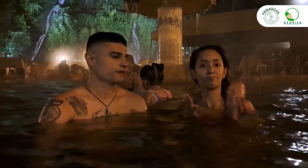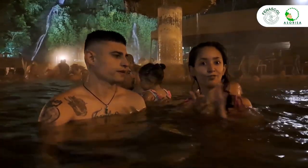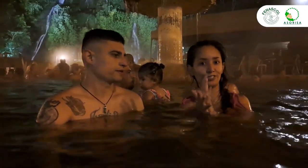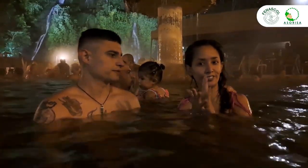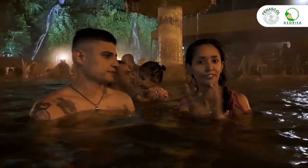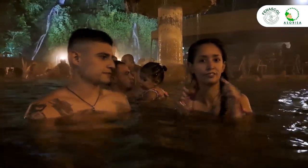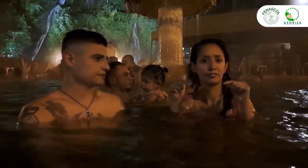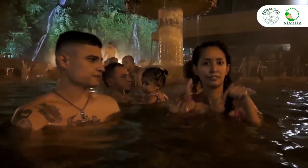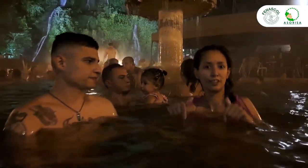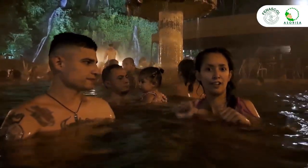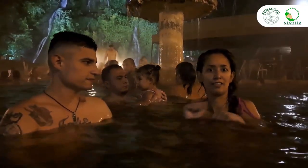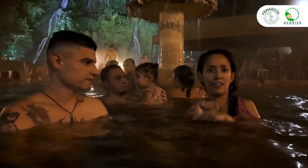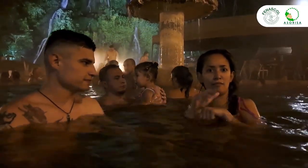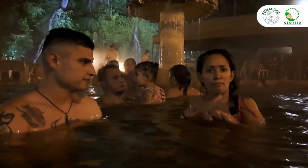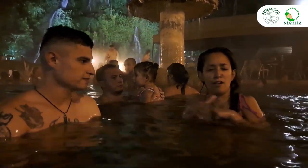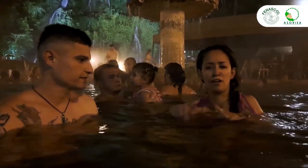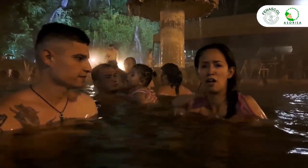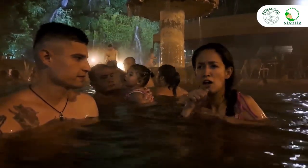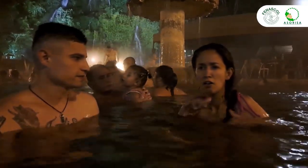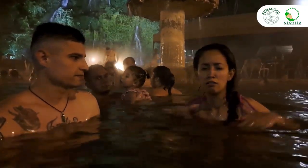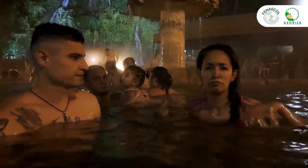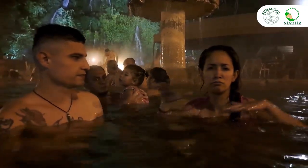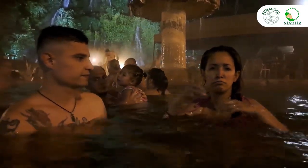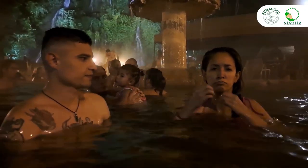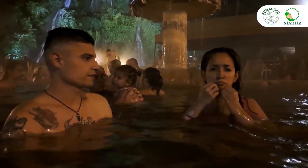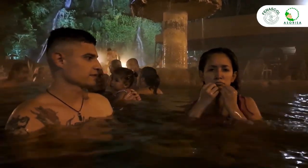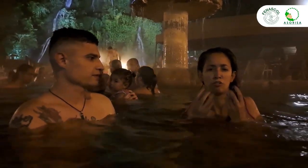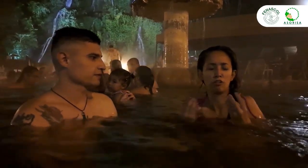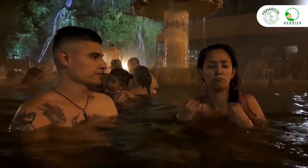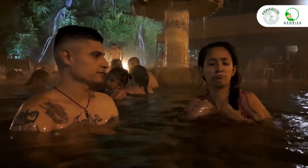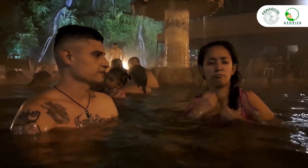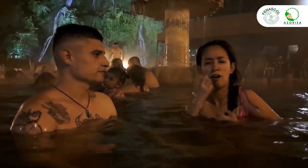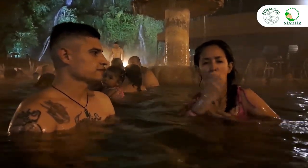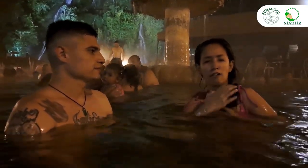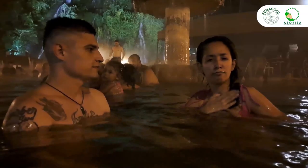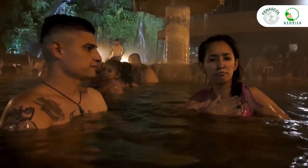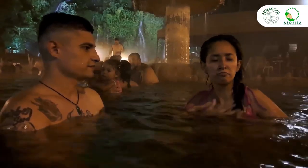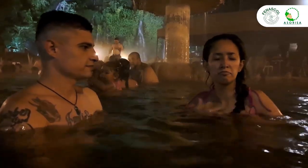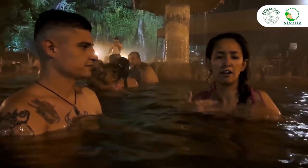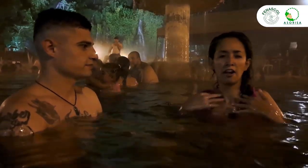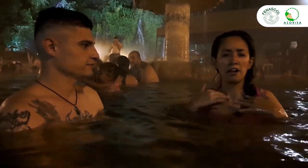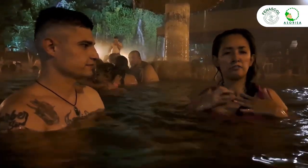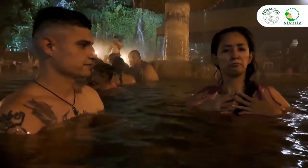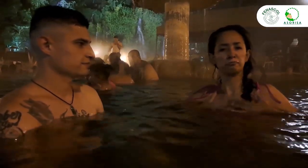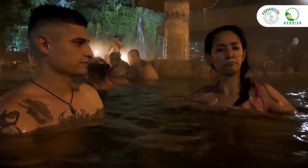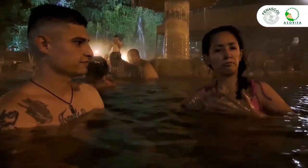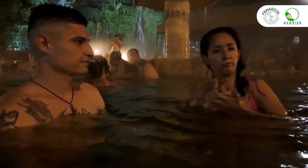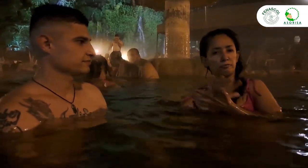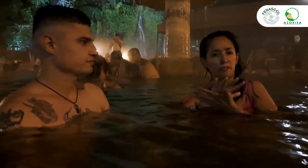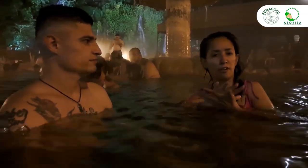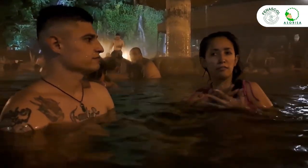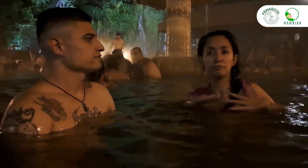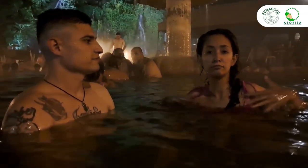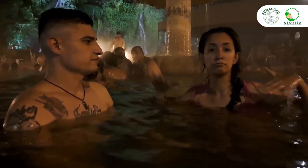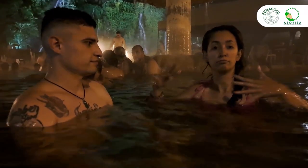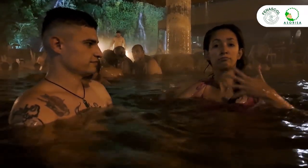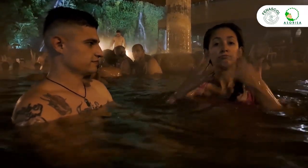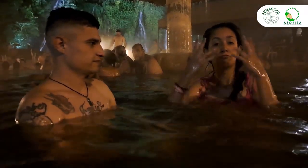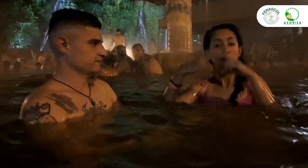Bueno, les cuento que aquí en los termales el agua es maravillosa, es cálida, me da tranquilidad, cero estrés,